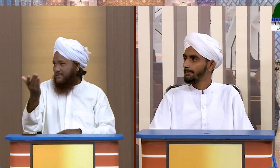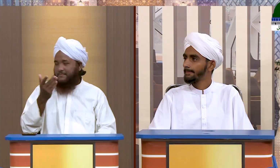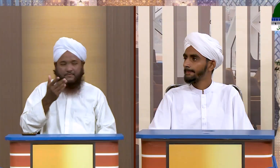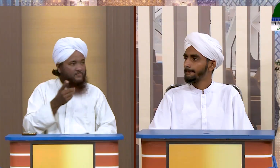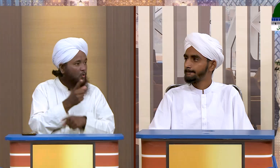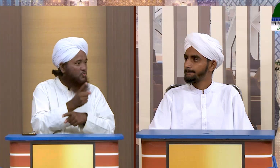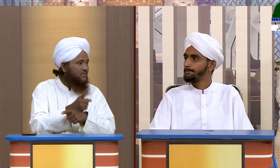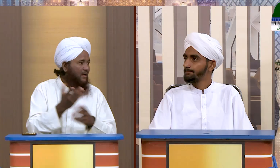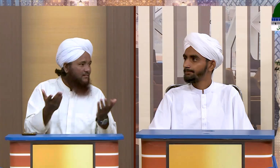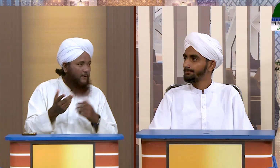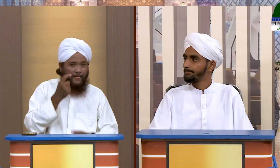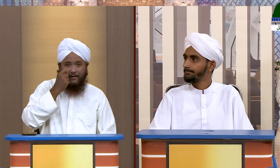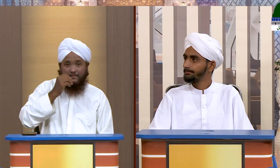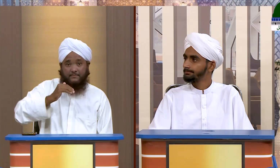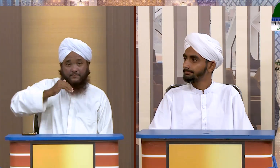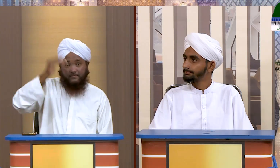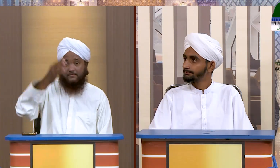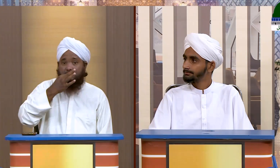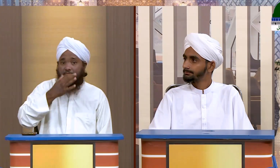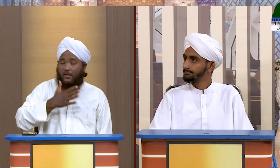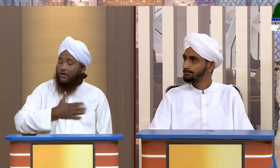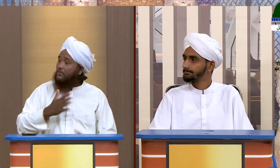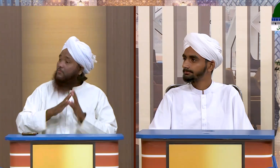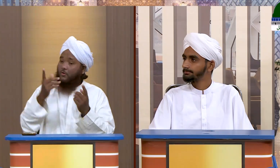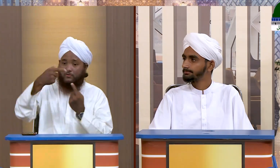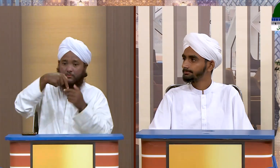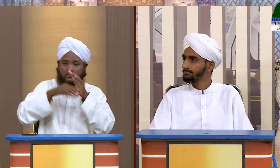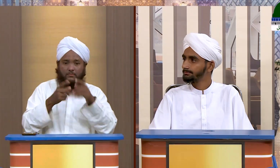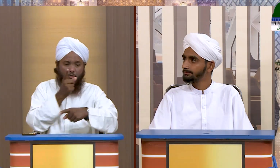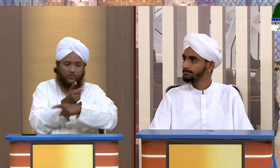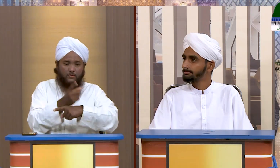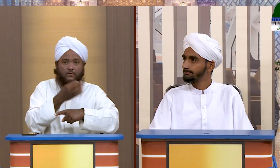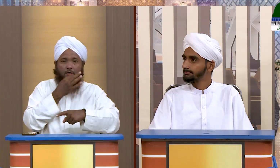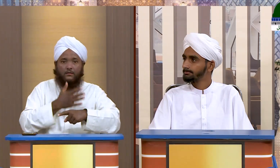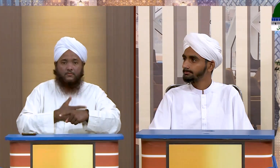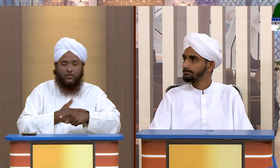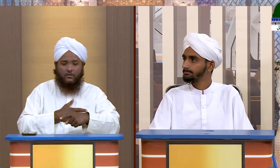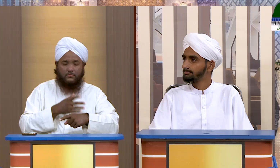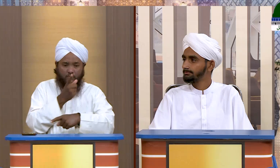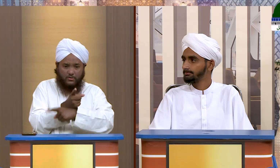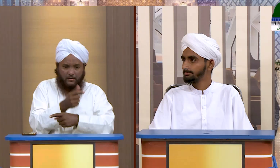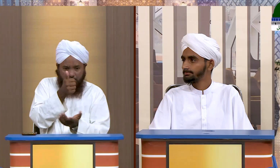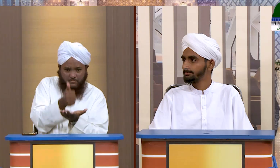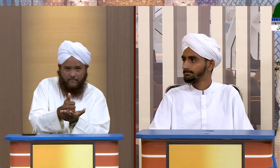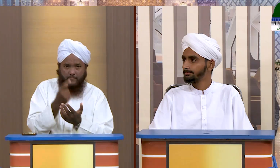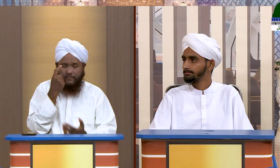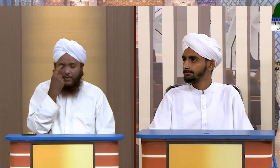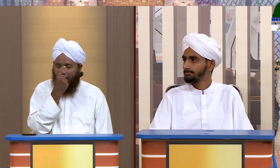اپنے استادوں کا بے حد ادب و احترام کرتے تھے، ان کی موجودگی میں نگاہیں جھکائے خاموشی کے ساتھ علم